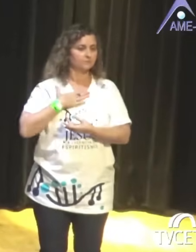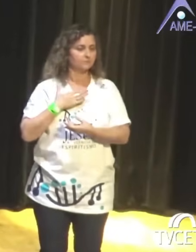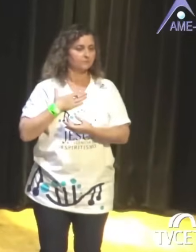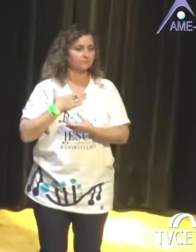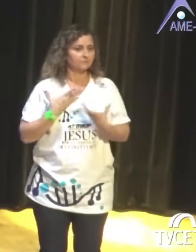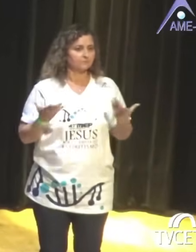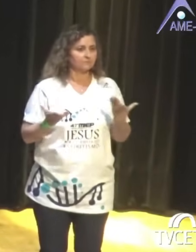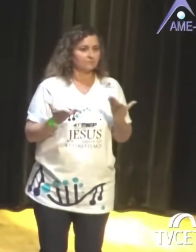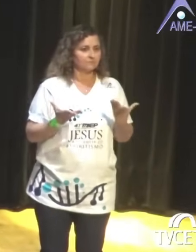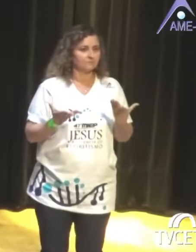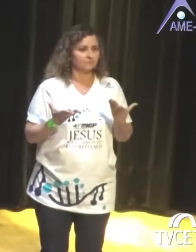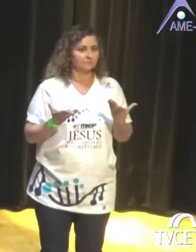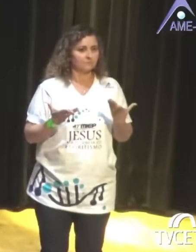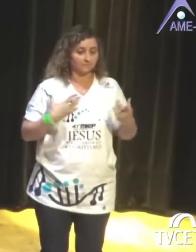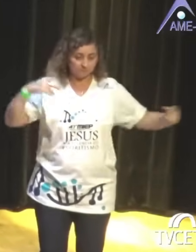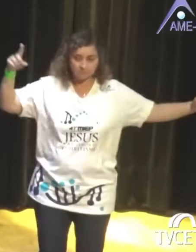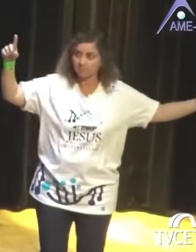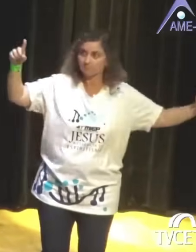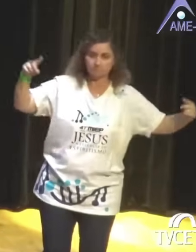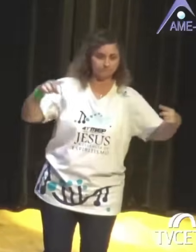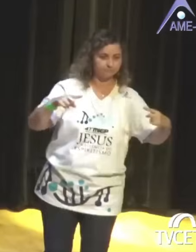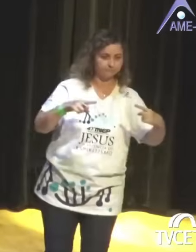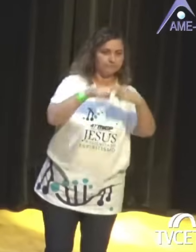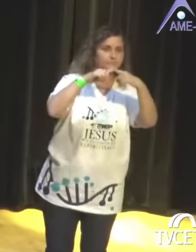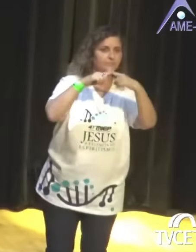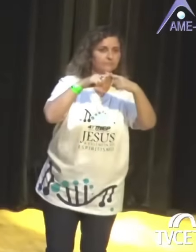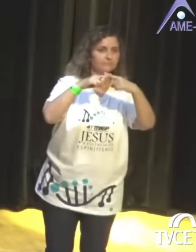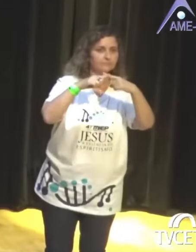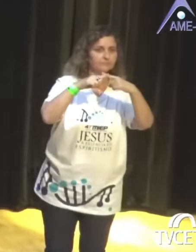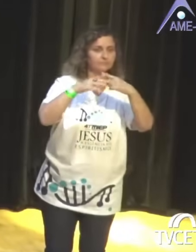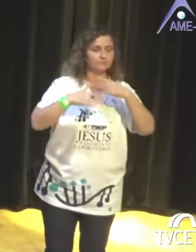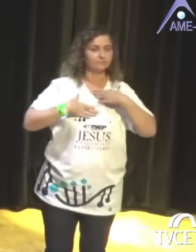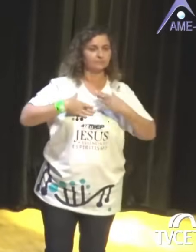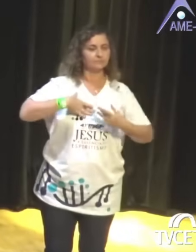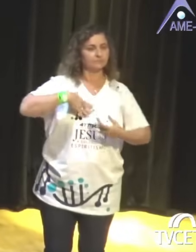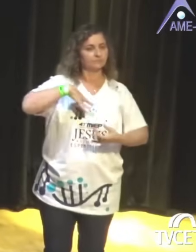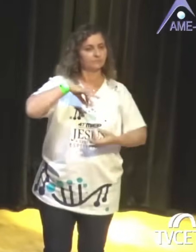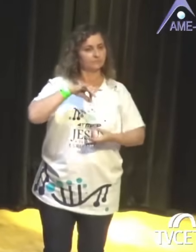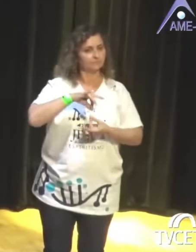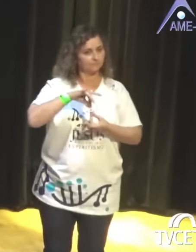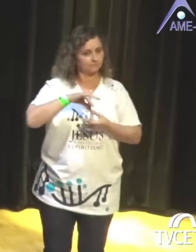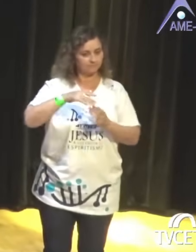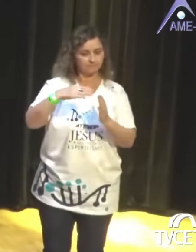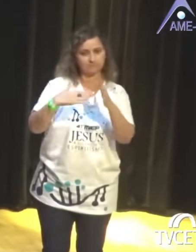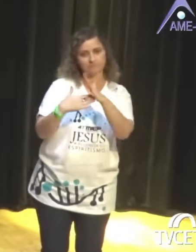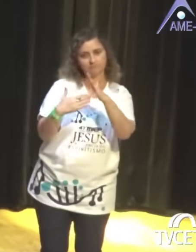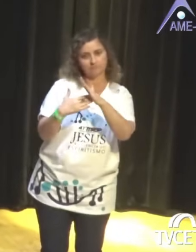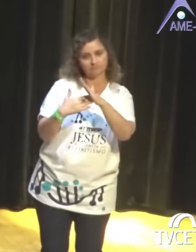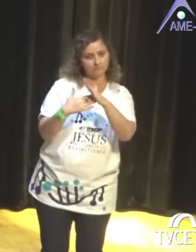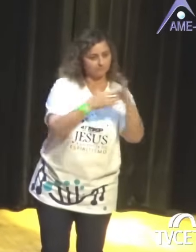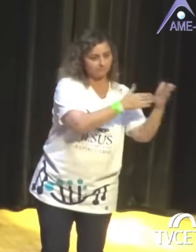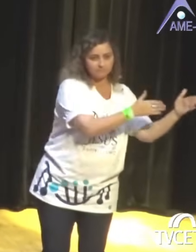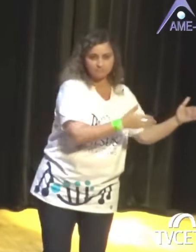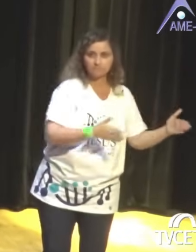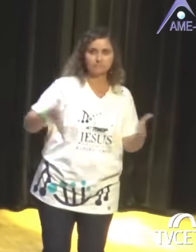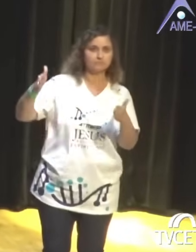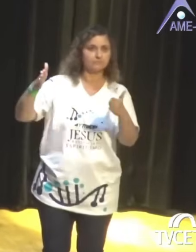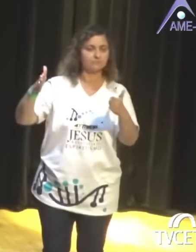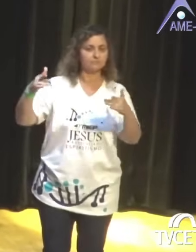pressas para que coincidisse o tempo da minha alma com o tempo da minha